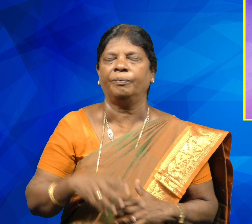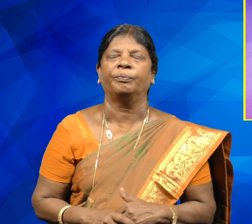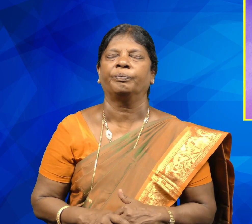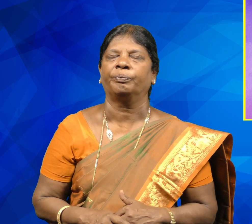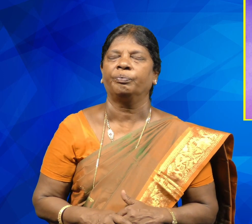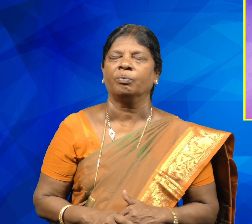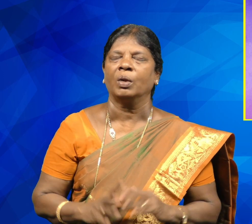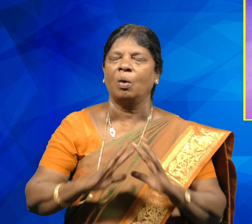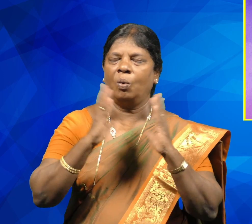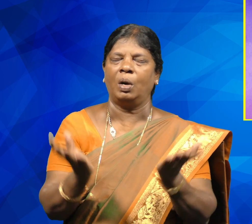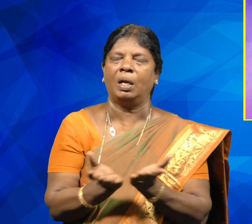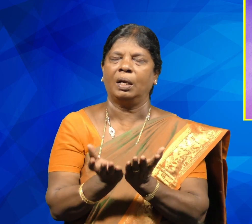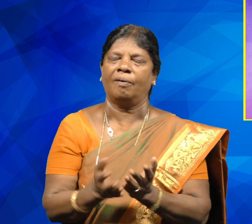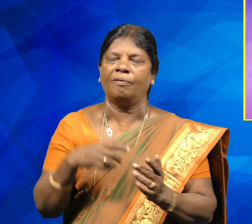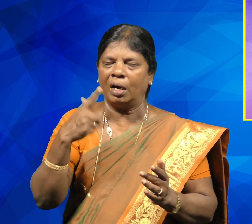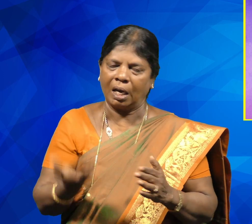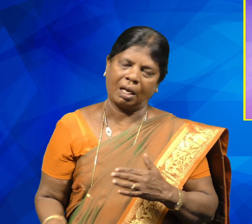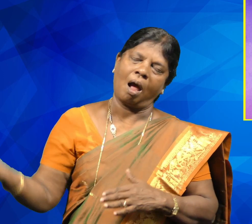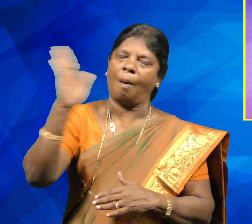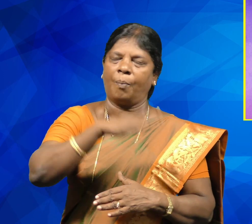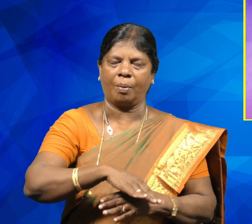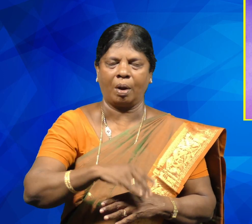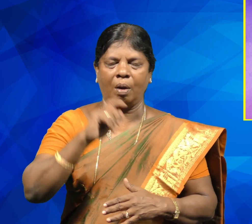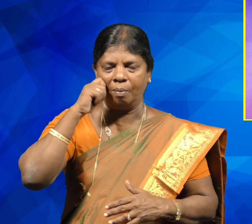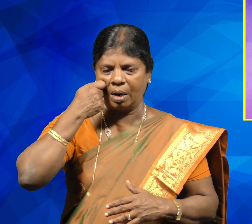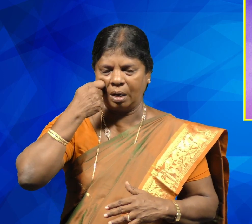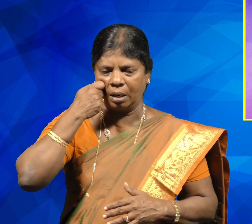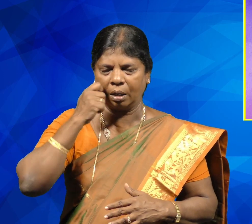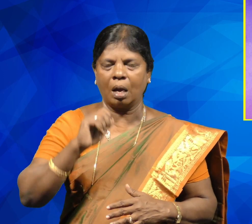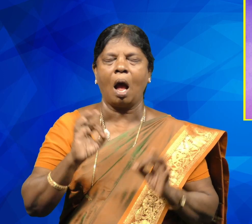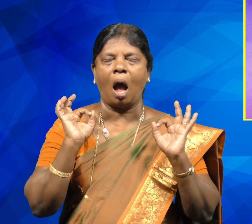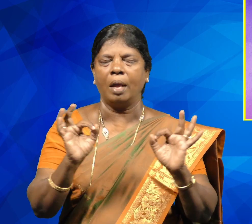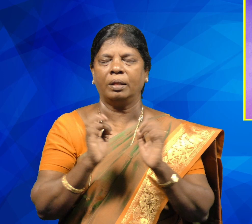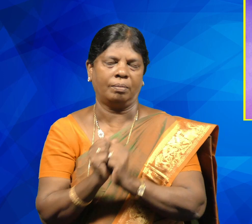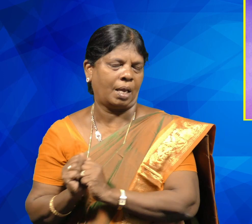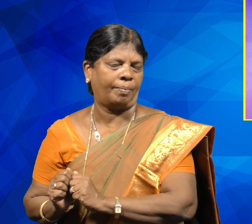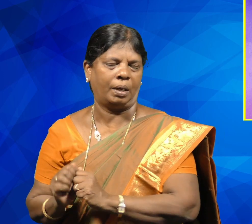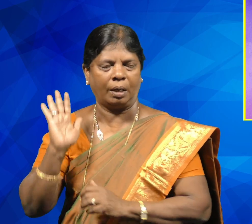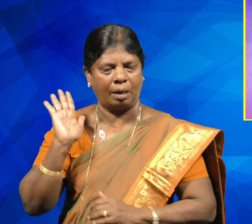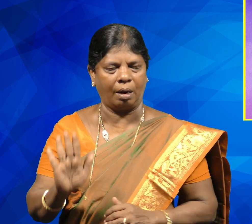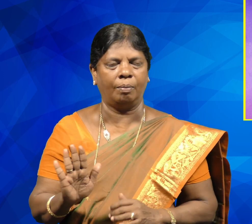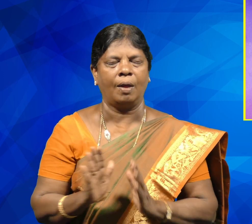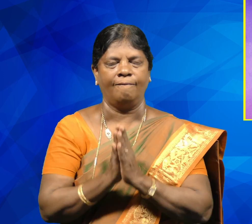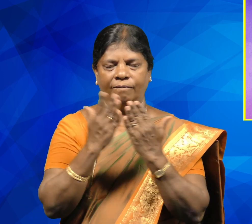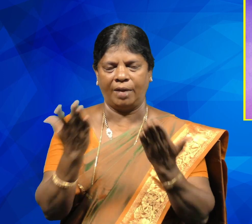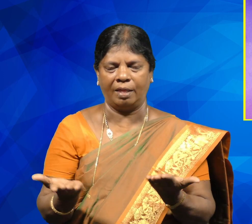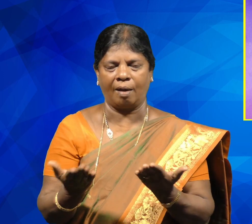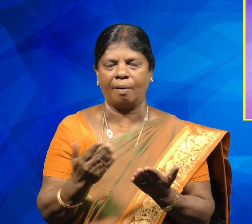நித்தியமான ஒரு வாழ்வு உலக வாழ்க்கைக்கு அப்புறமாக மனிதனுக்கு ஏற்படுத்தப்பட்டிருக்கிறது என்பதை